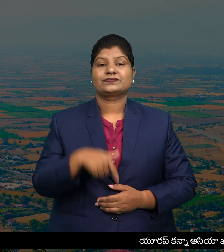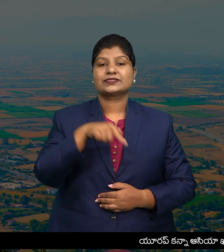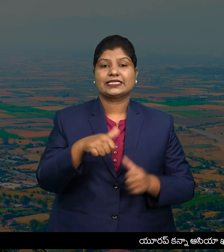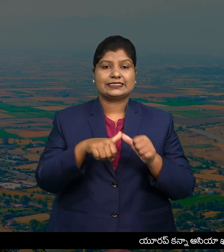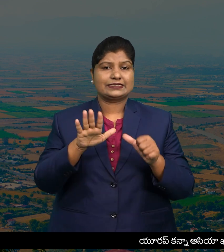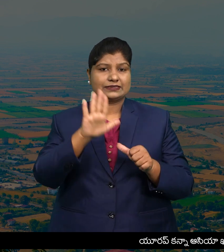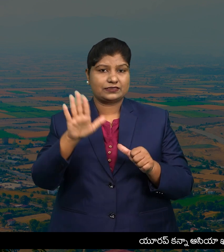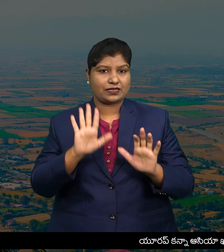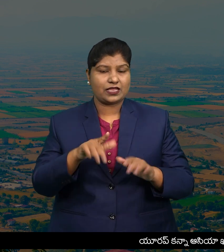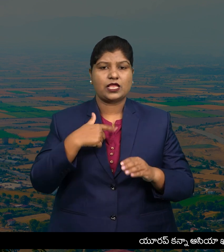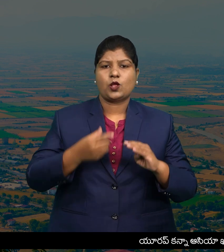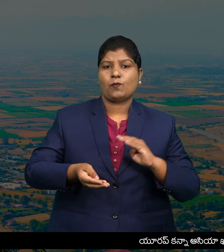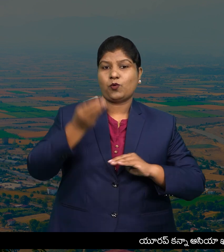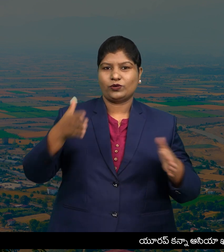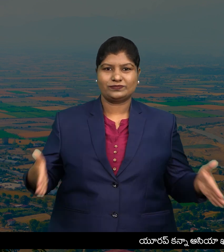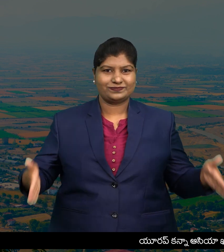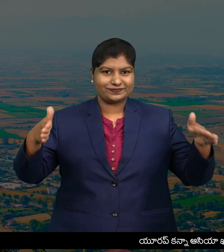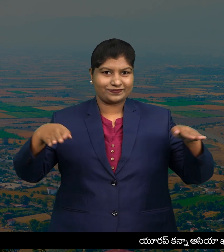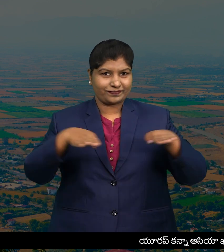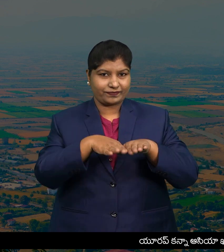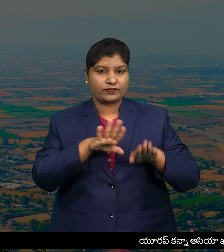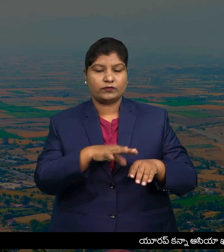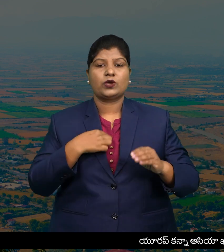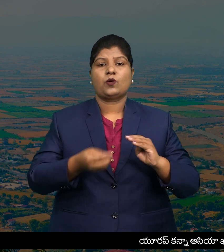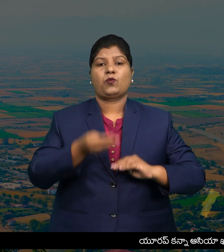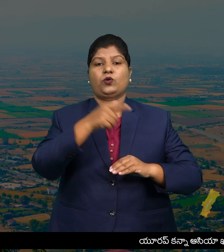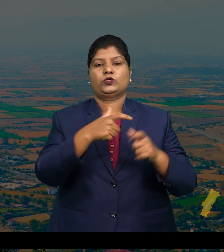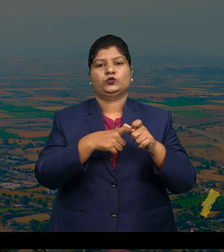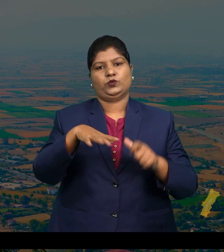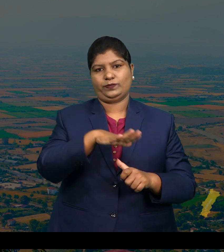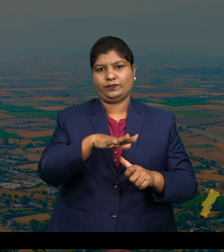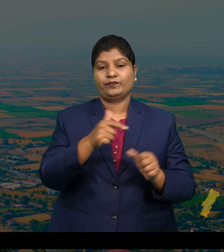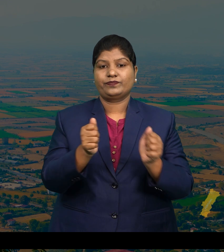యూరప్ కన్నా ఆసియా ఖండం ఎక్కువ మైదానాలను కలిగి ఉంది. ఫ్రాన్స్,